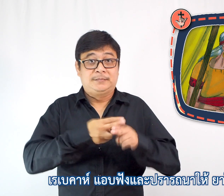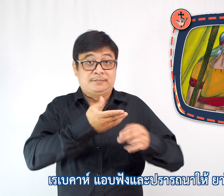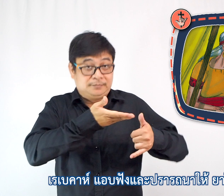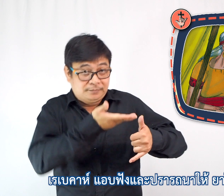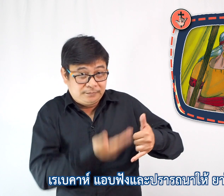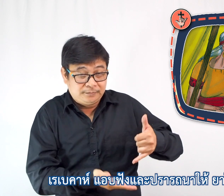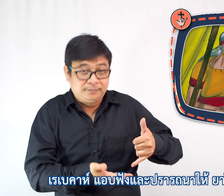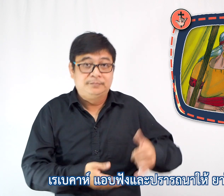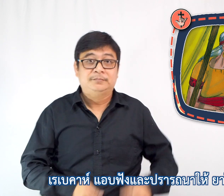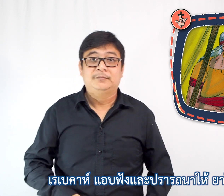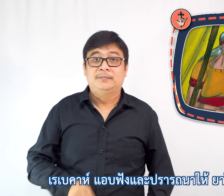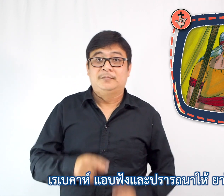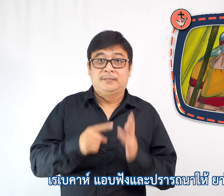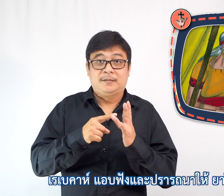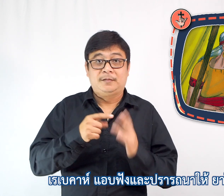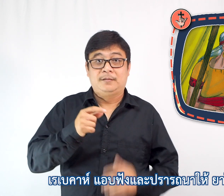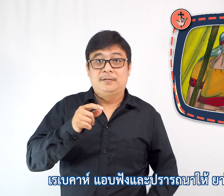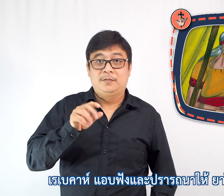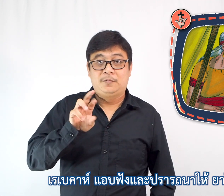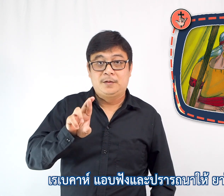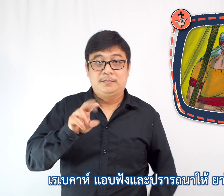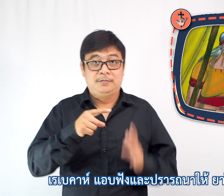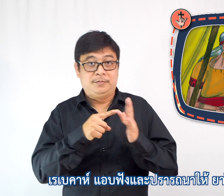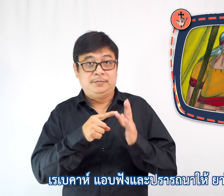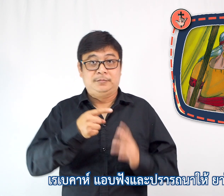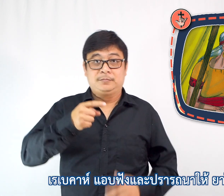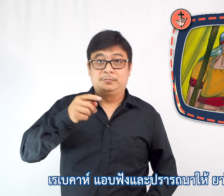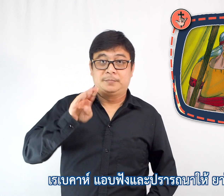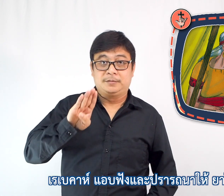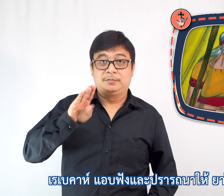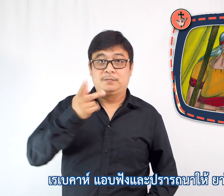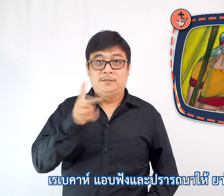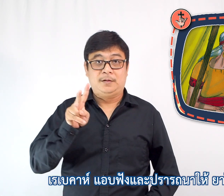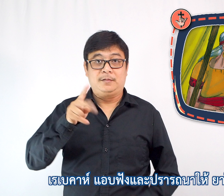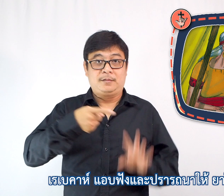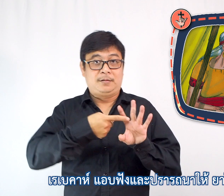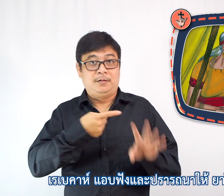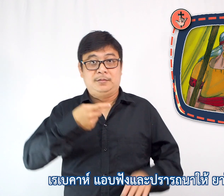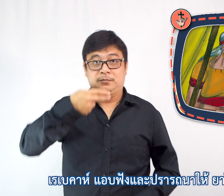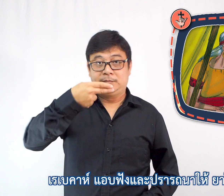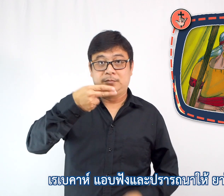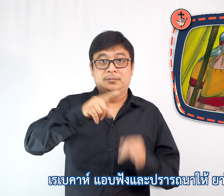เรเบคคาแอบฟังและปรารถนาให้ยาโคบรับพรนั้น